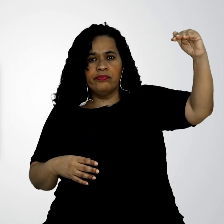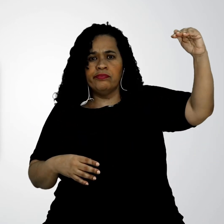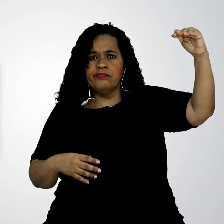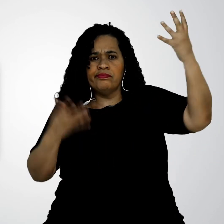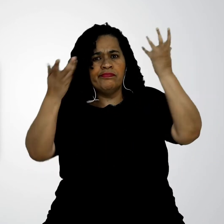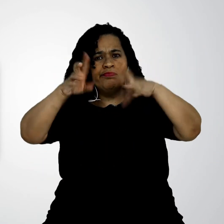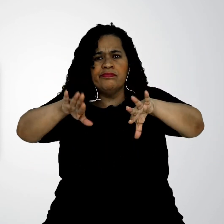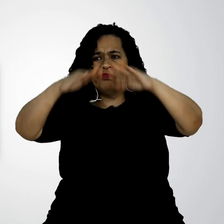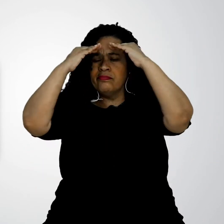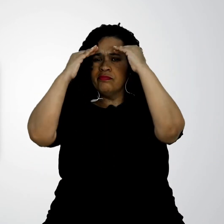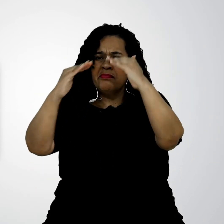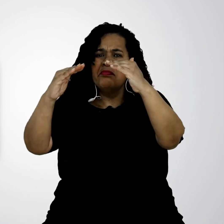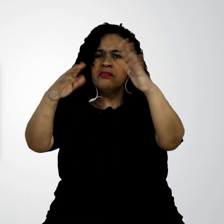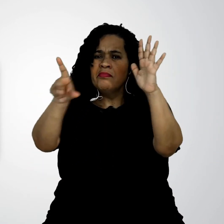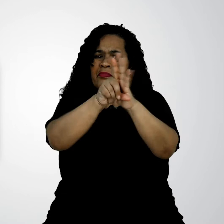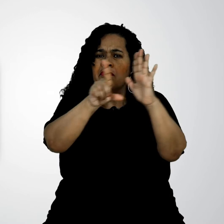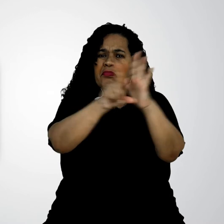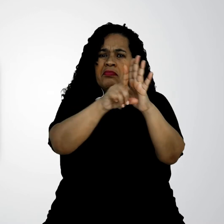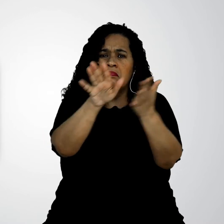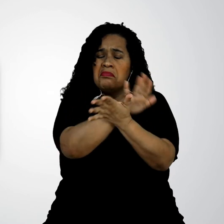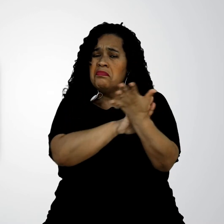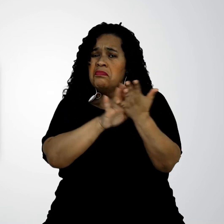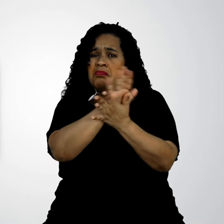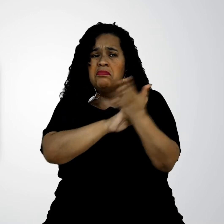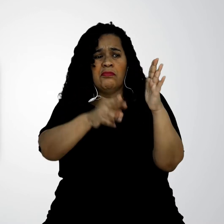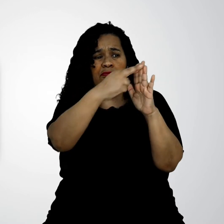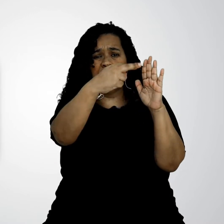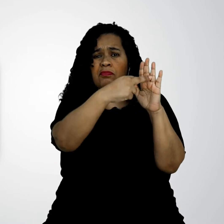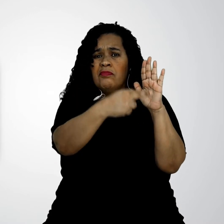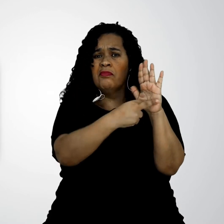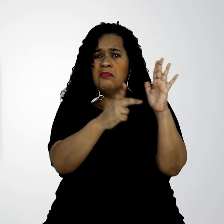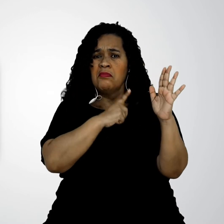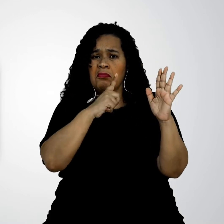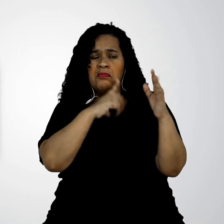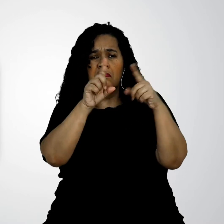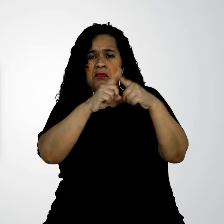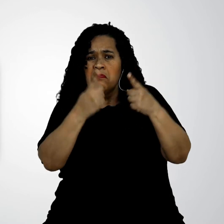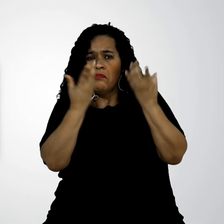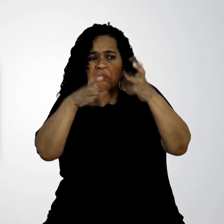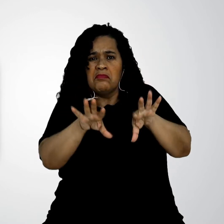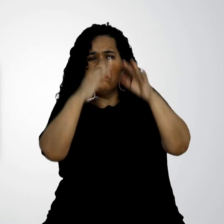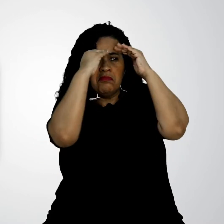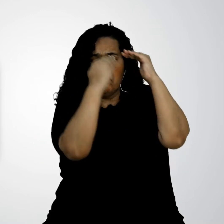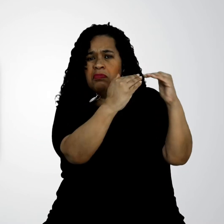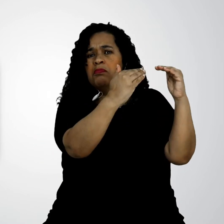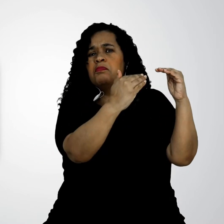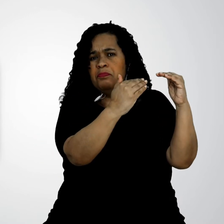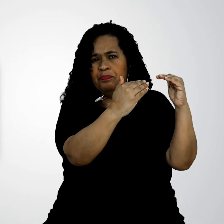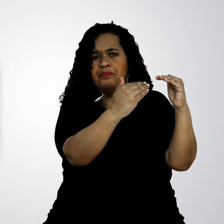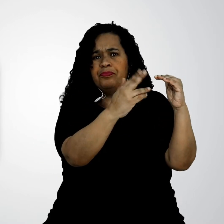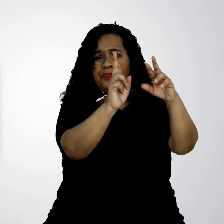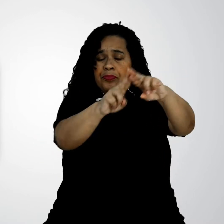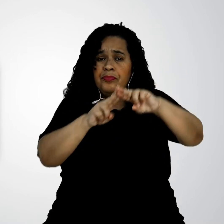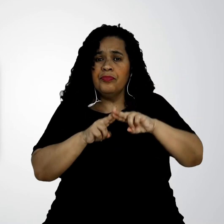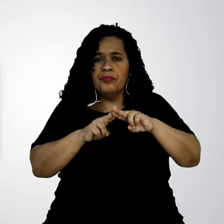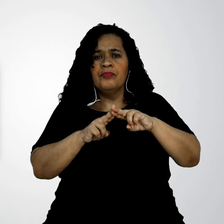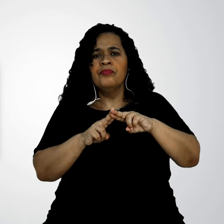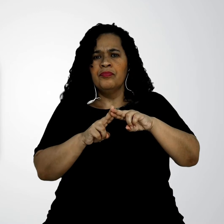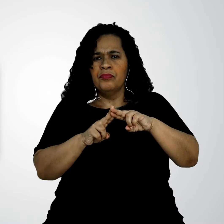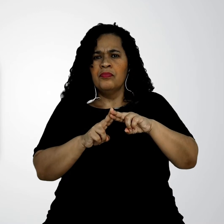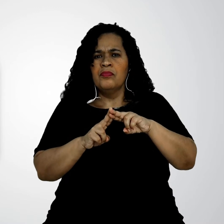desequilibrados emocionalmente, não sabem lidar com a frustração, com a perda, com o não. Então a gente pega aqui na raiz disso